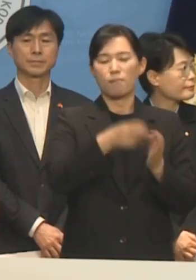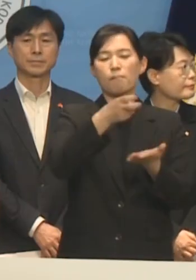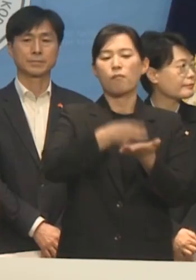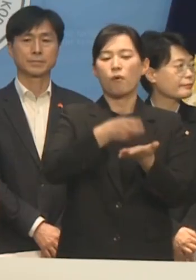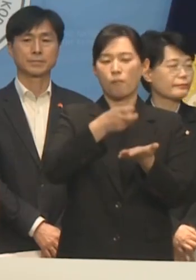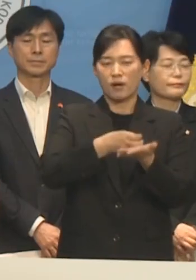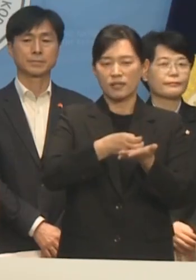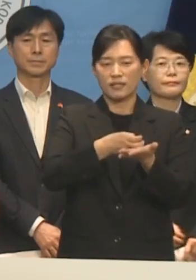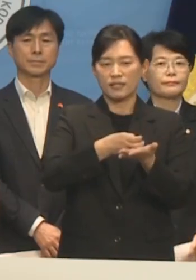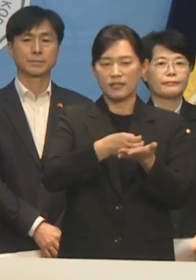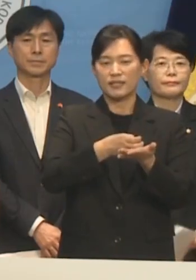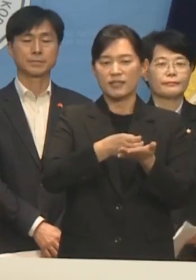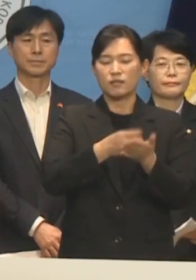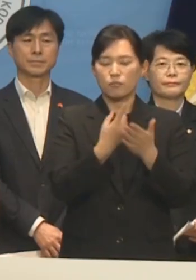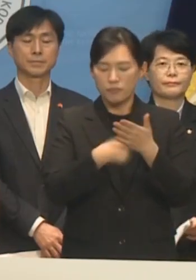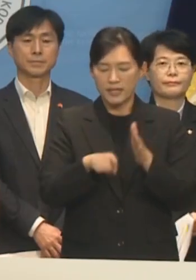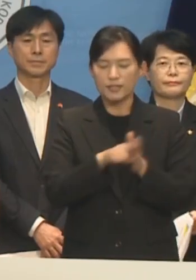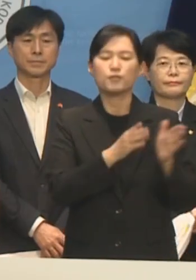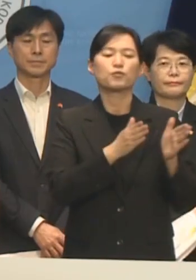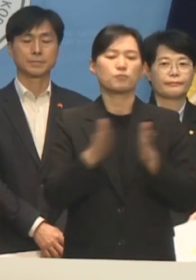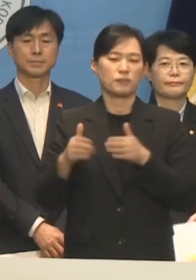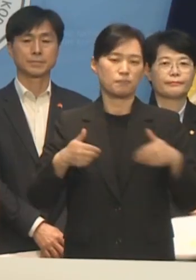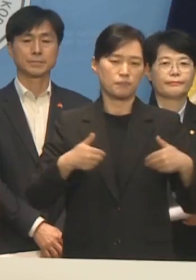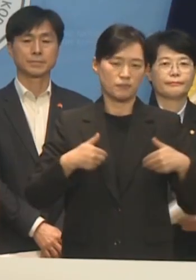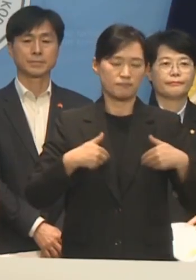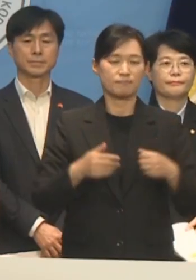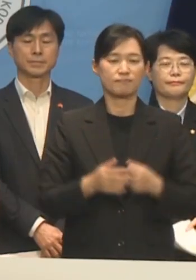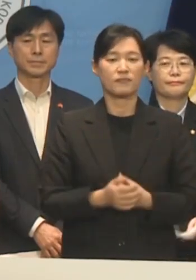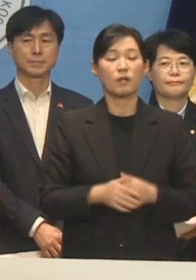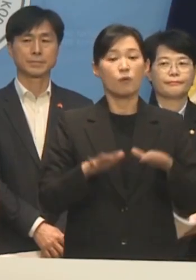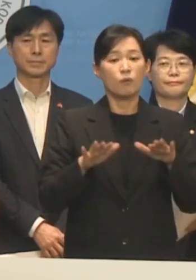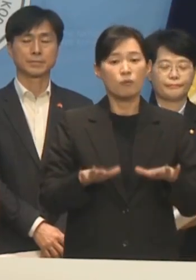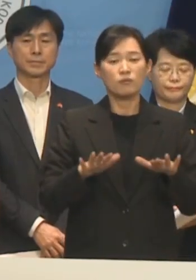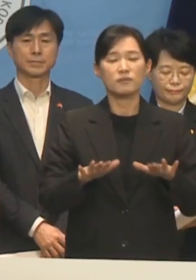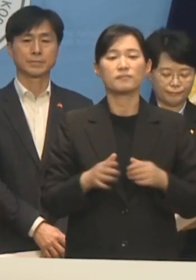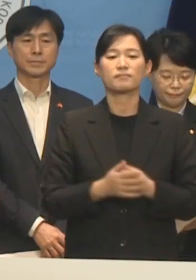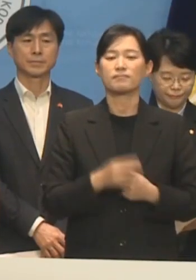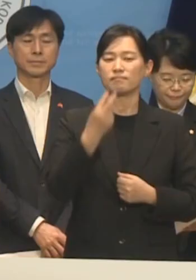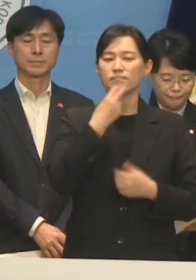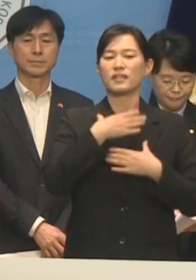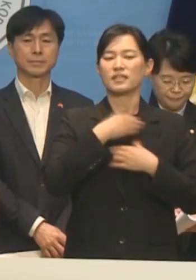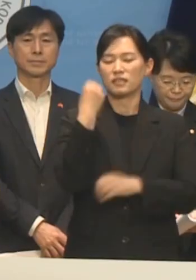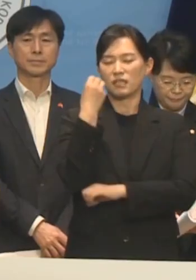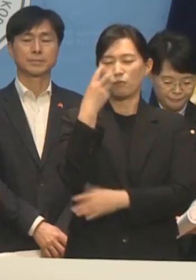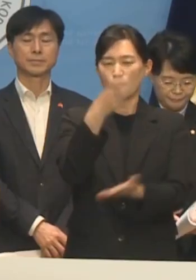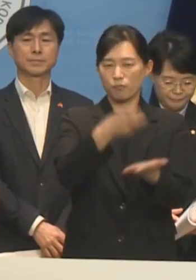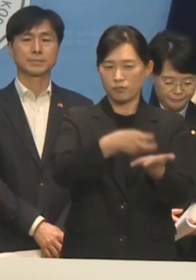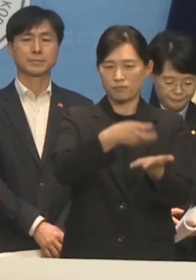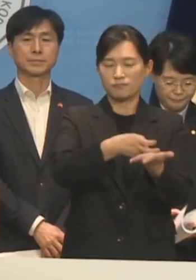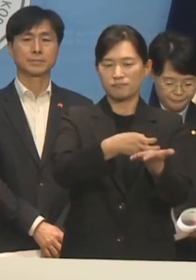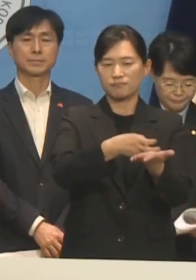법안들 정비를 위해 준비해야 합니다. 오늘 생명안전기본법이